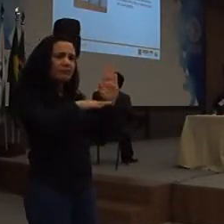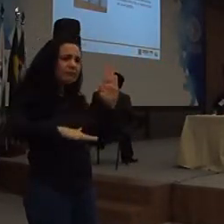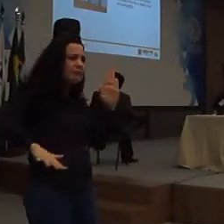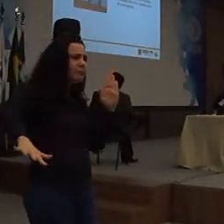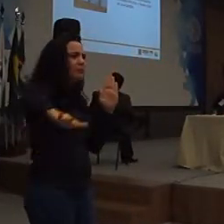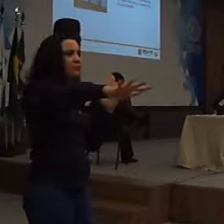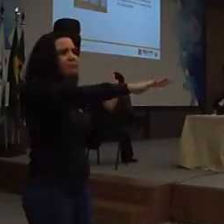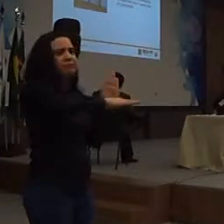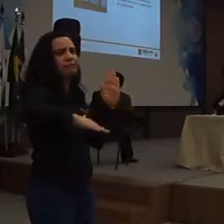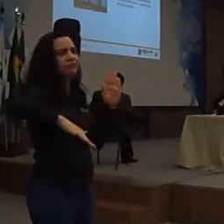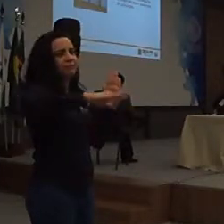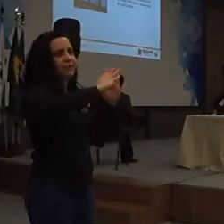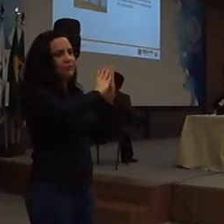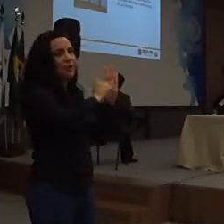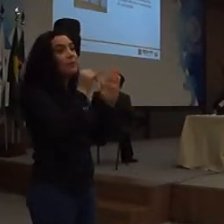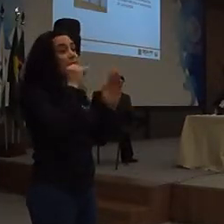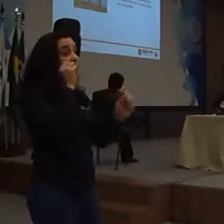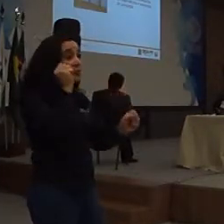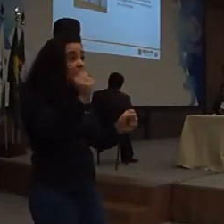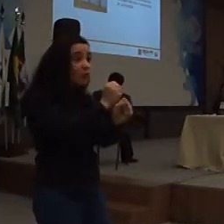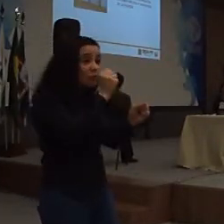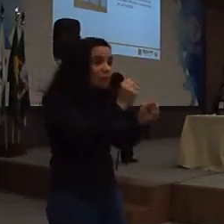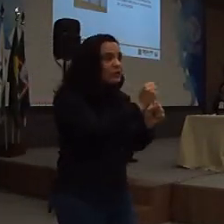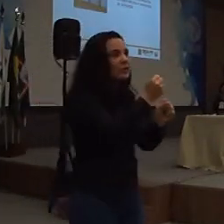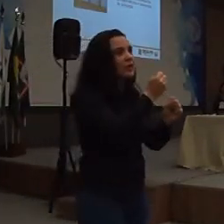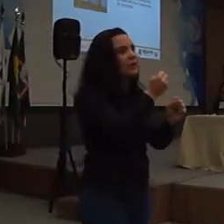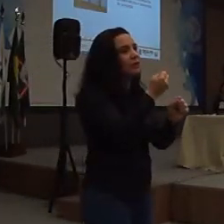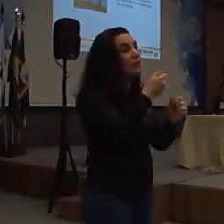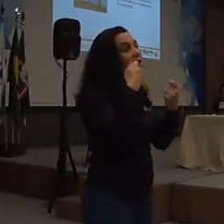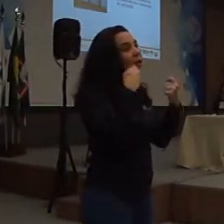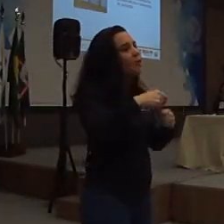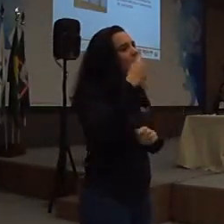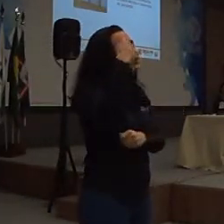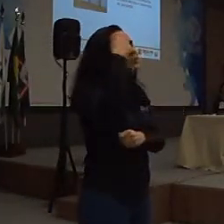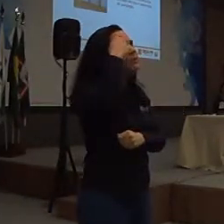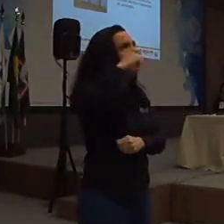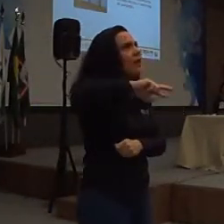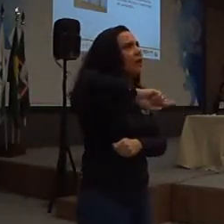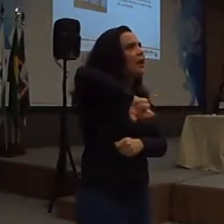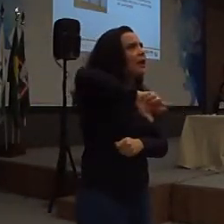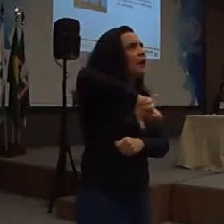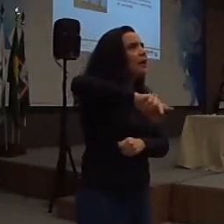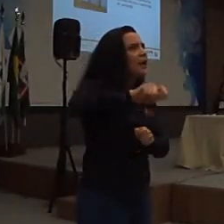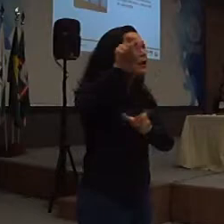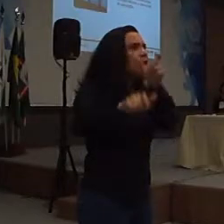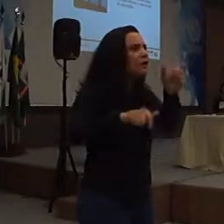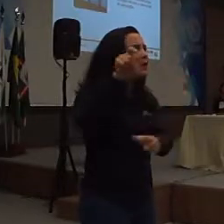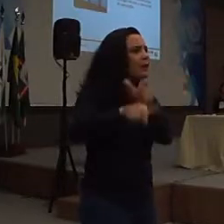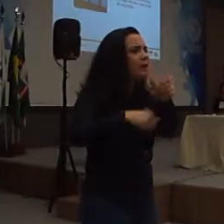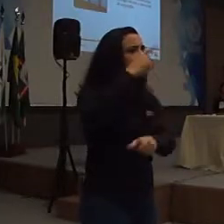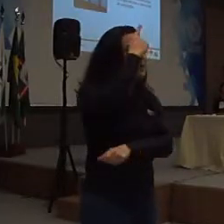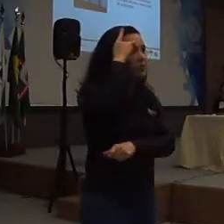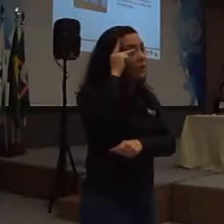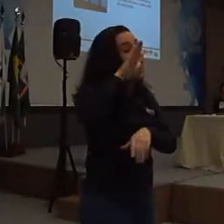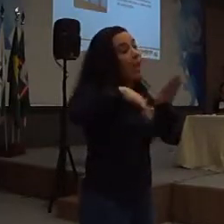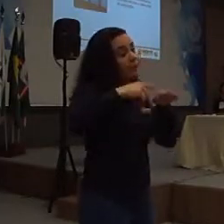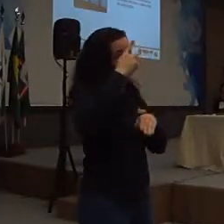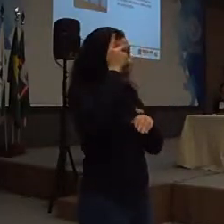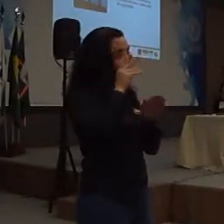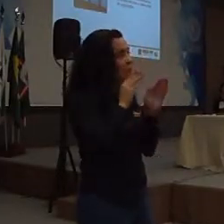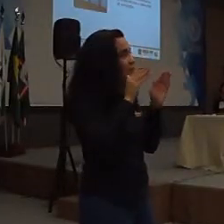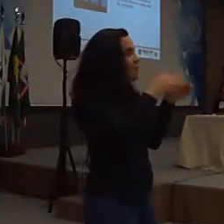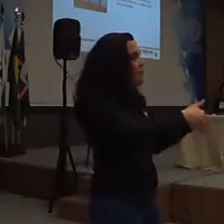novo empreendimento, o atendimento à diversidade é muito complexo. E aí o pessoal foca muito